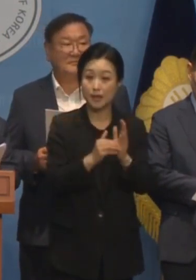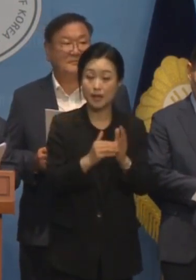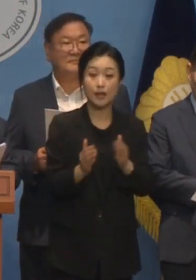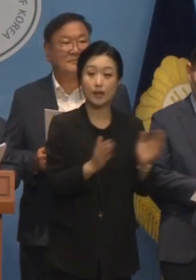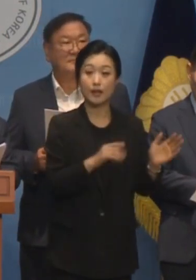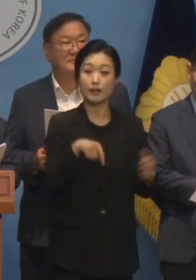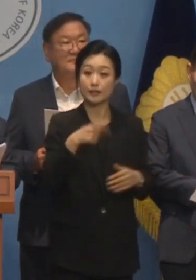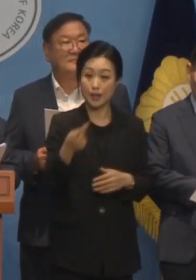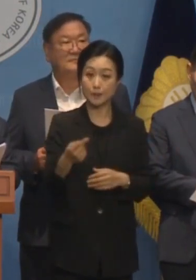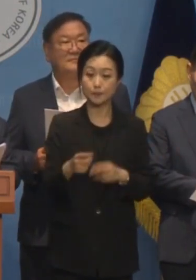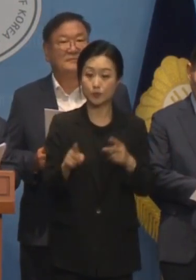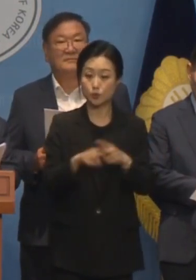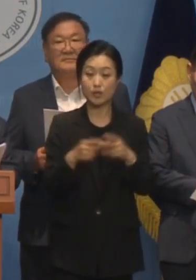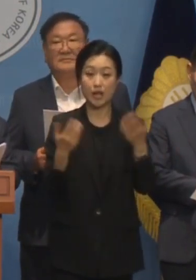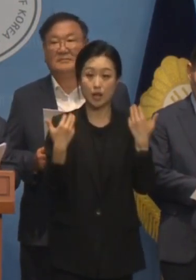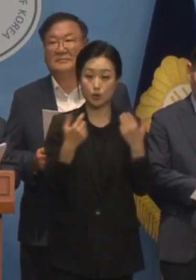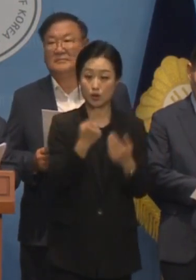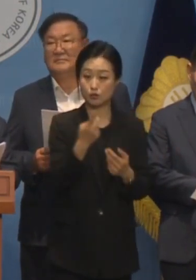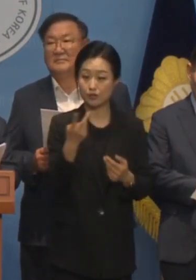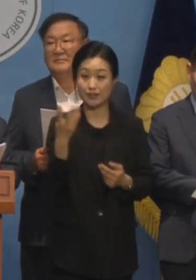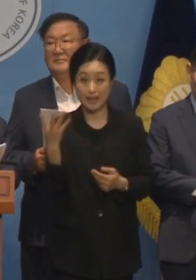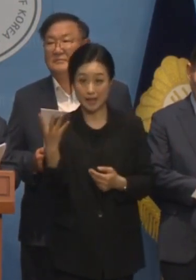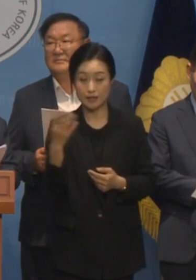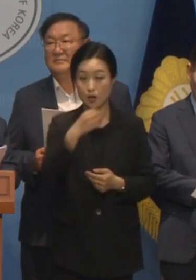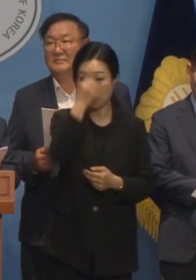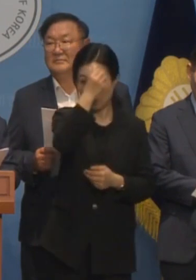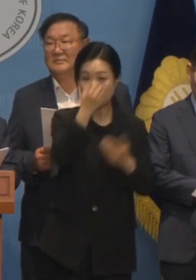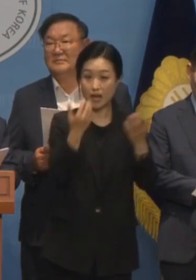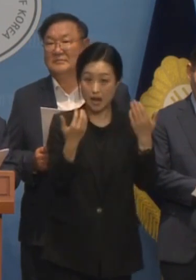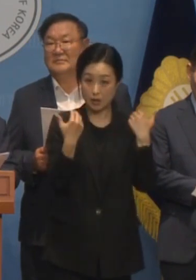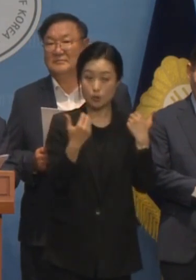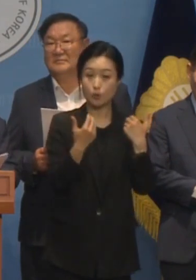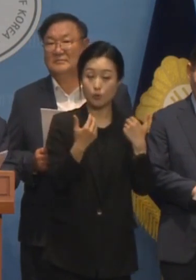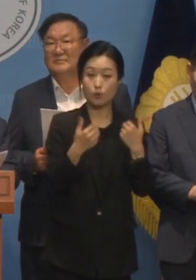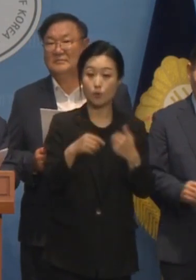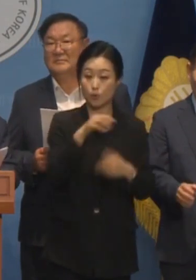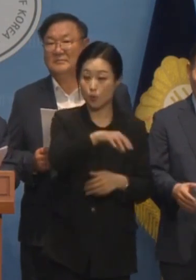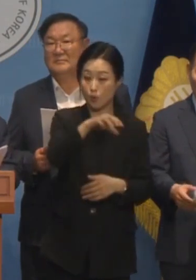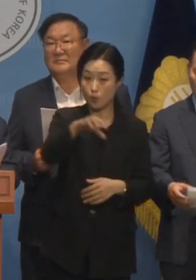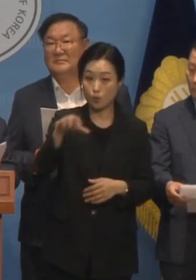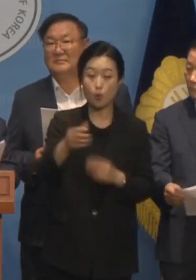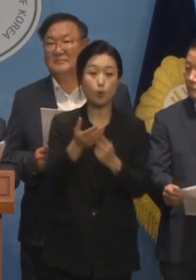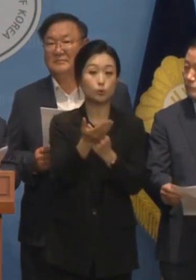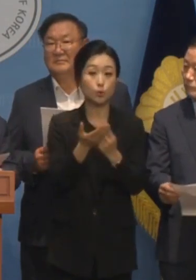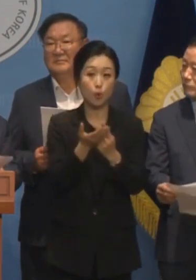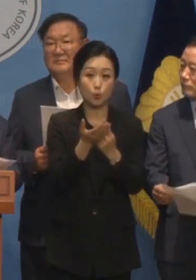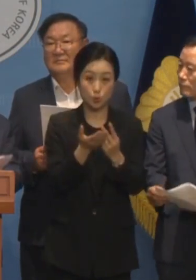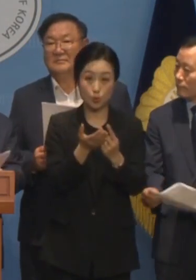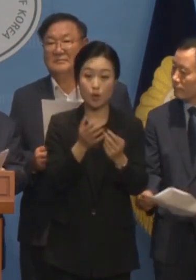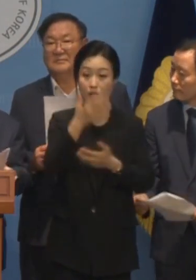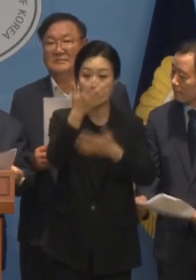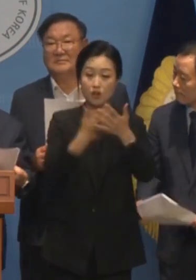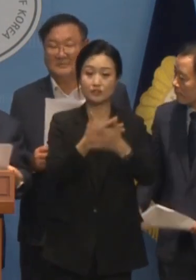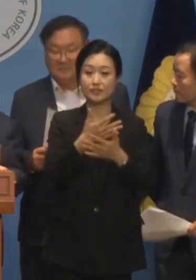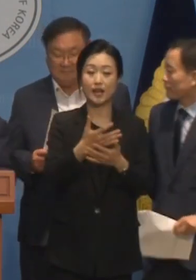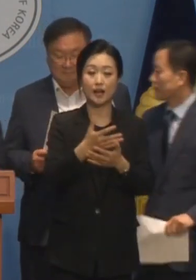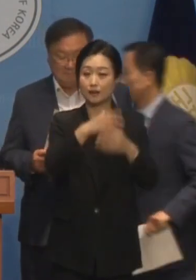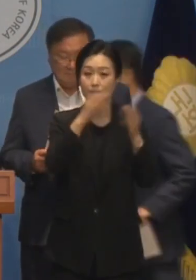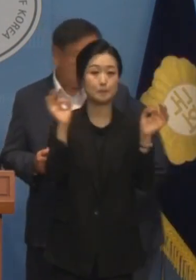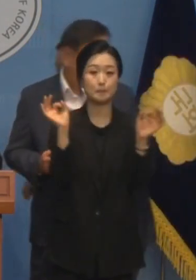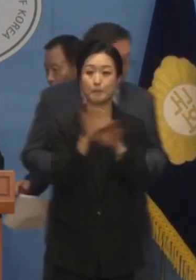밖에 4개 초등학교와 1개 고등학교, 1개 기관에서도 독도 영상이